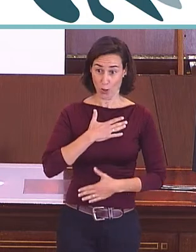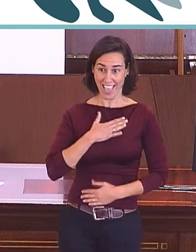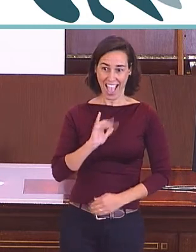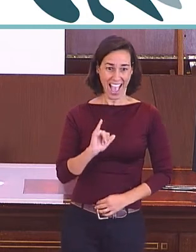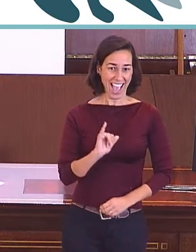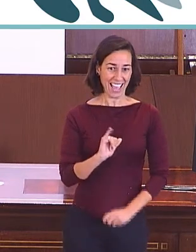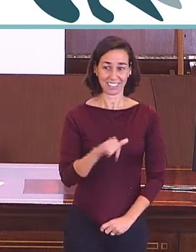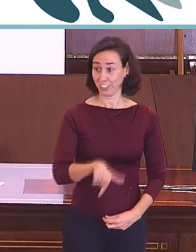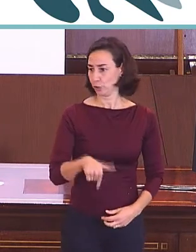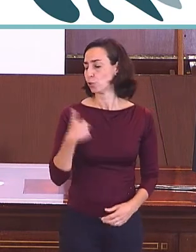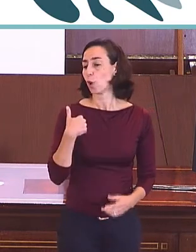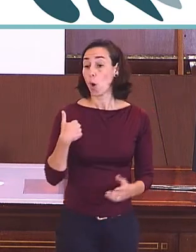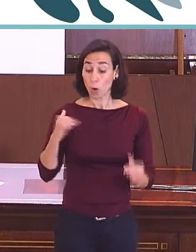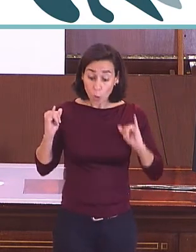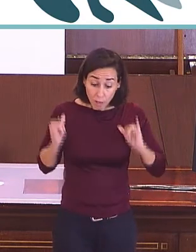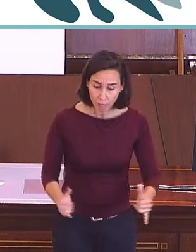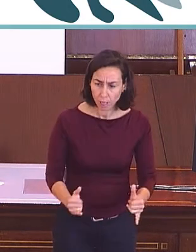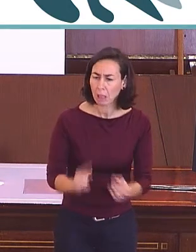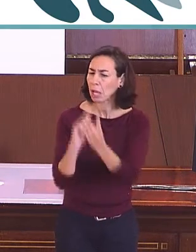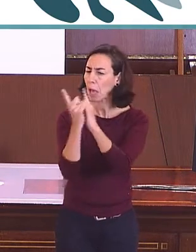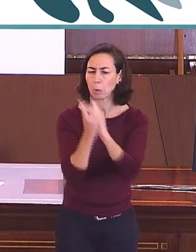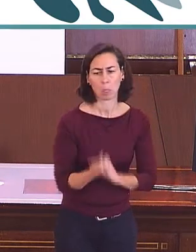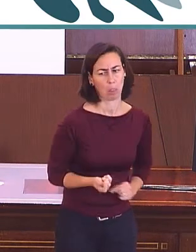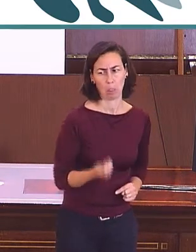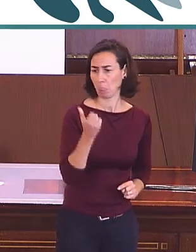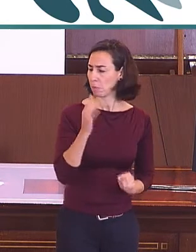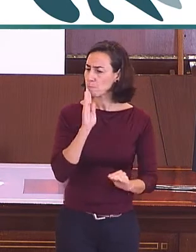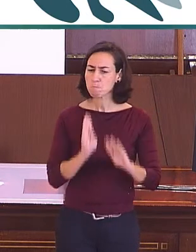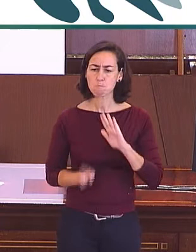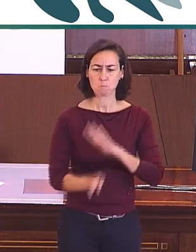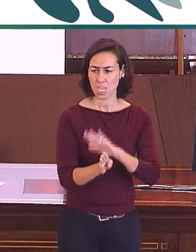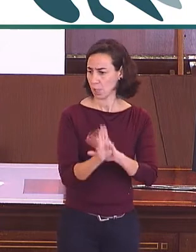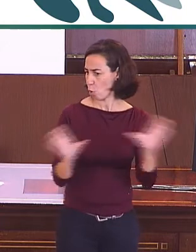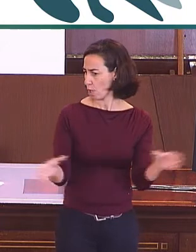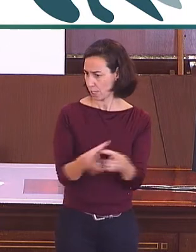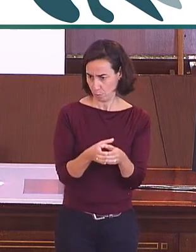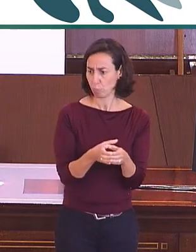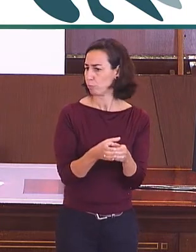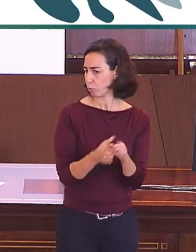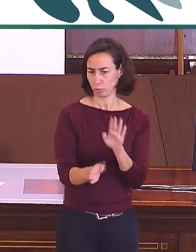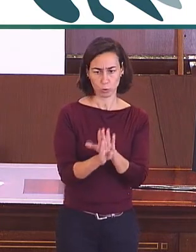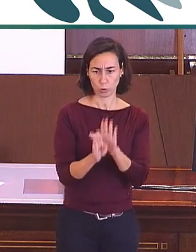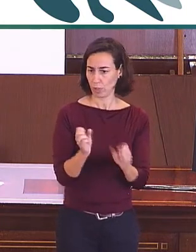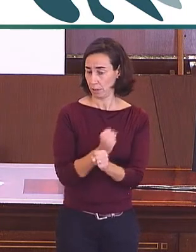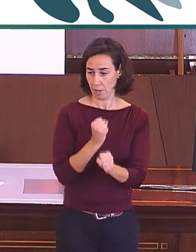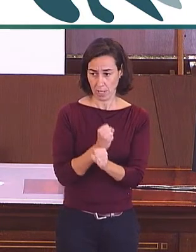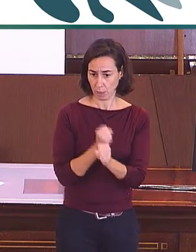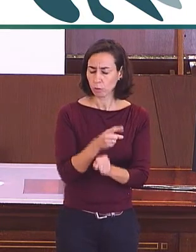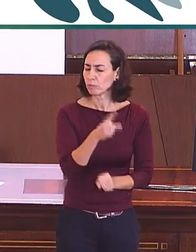yo hice pocos cambios cuando vine quizás de contenido pero el equipo que yo me encontré era un equipo magnífico